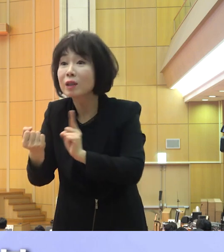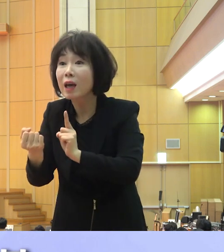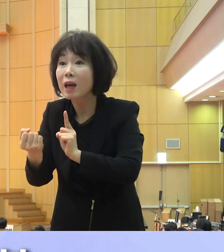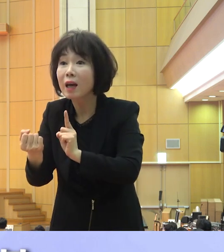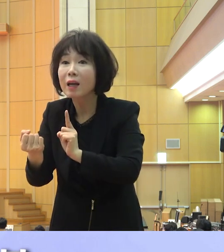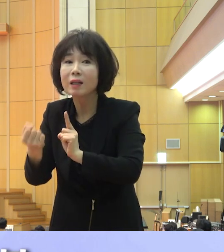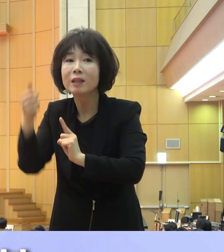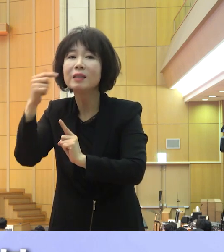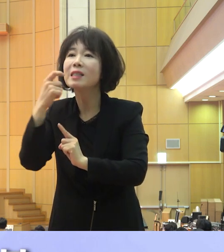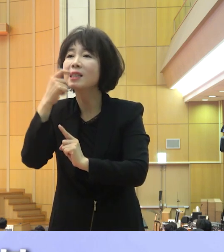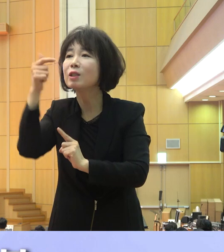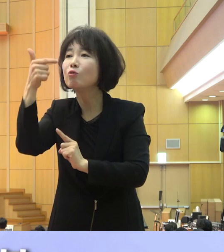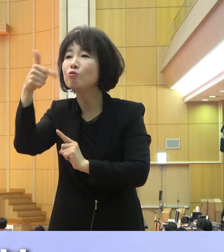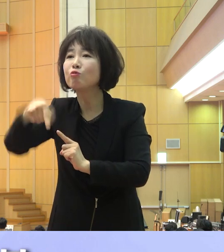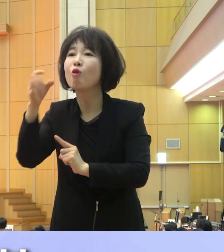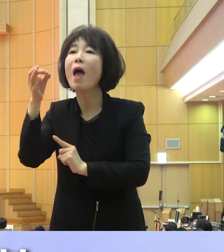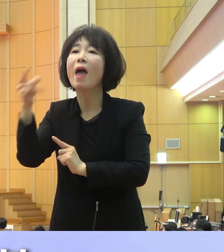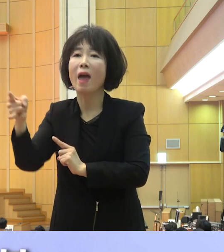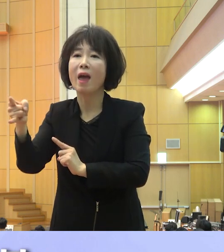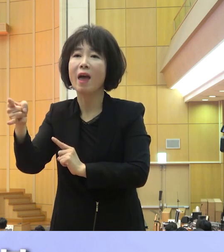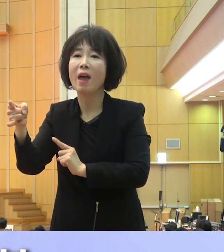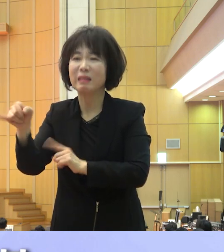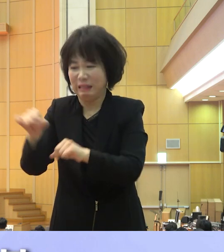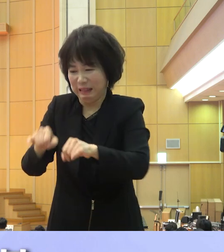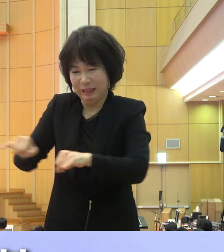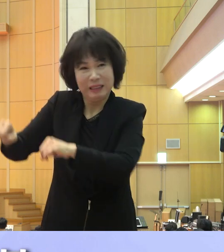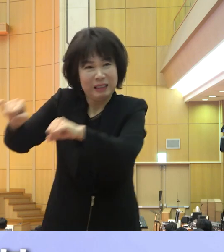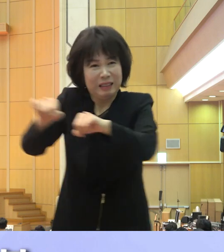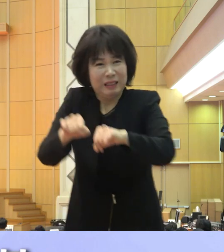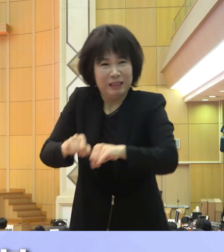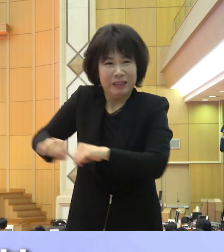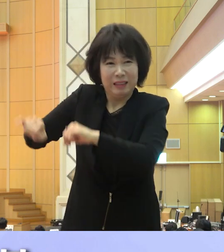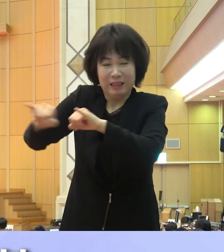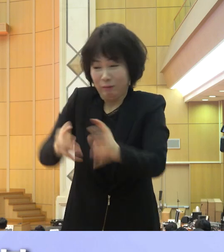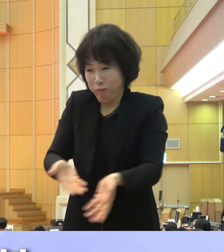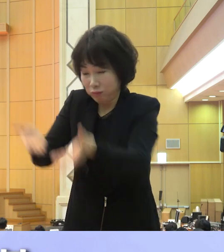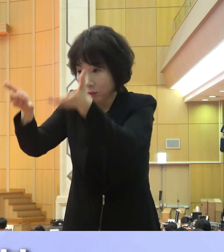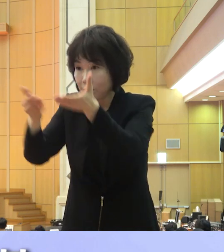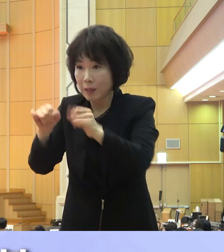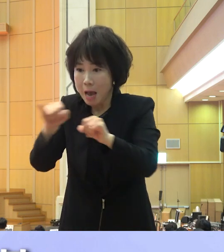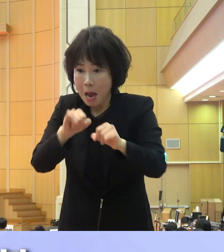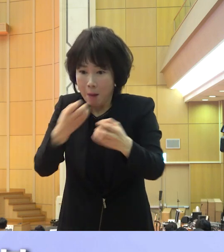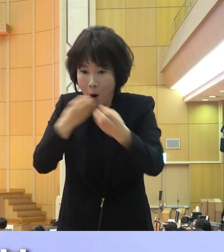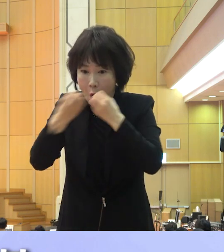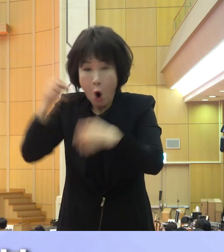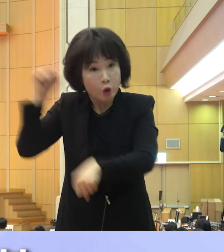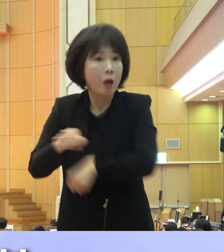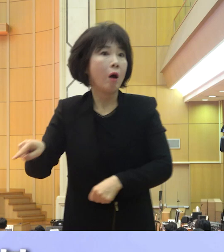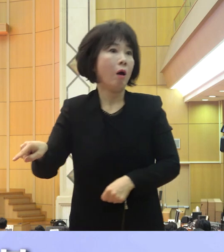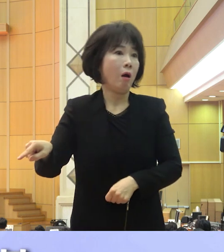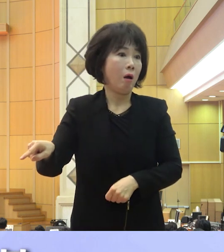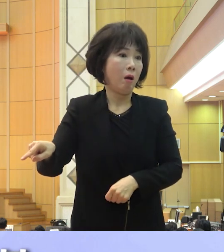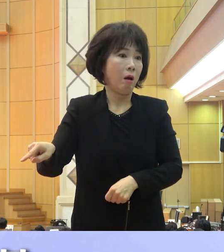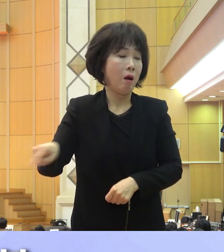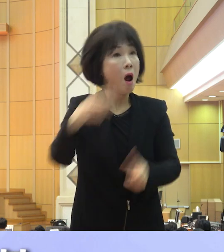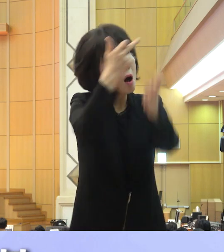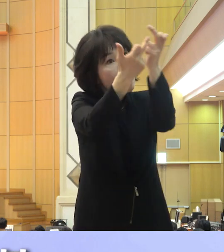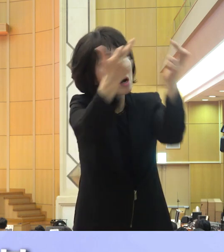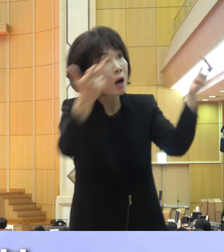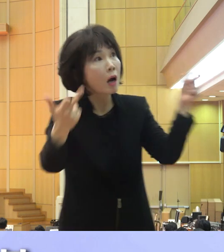많은 누에들이 먹는 소리가요, 비 오는 소리가 납니다. 비가 막 오는 것처럼 그런 소리가 날 정도입니다. 산뽕을 따주면요,